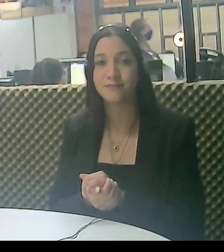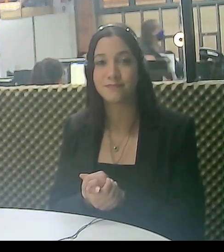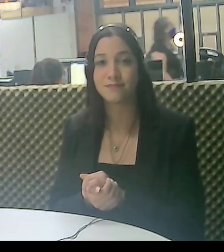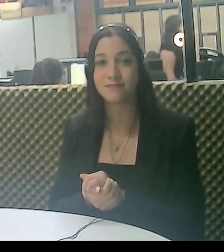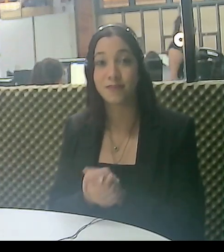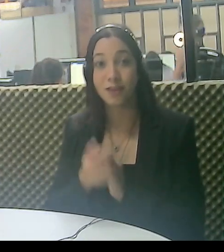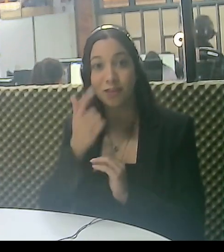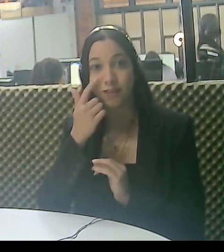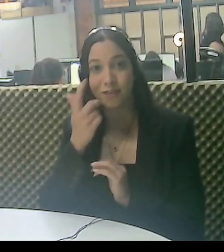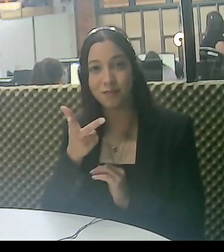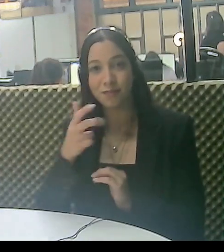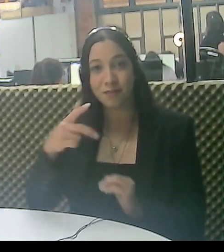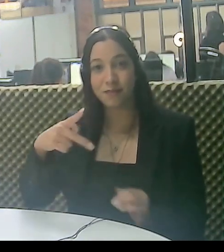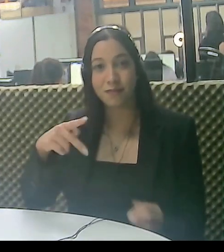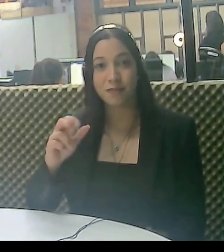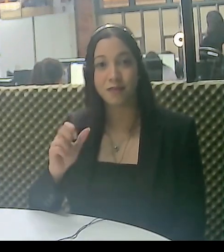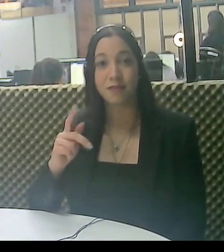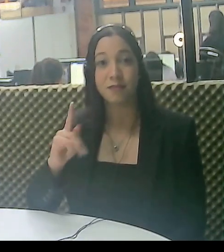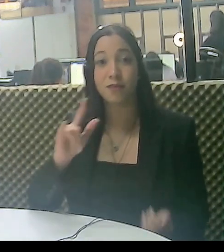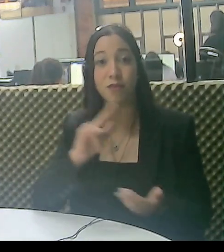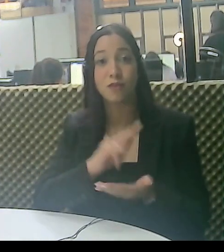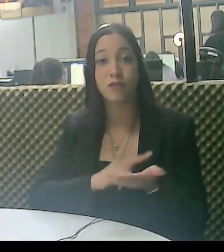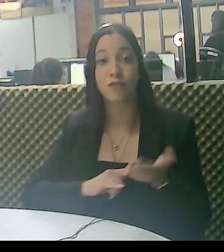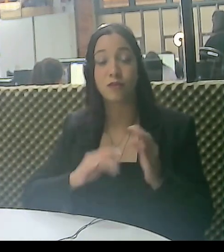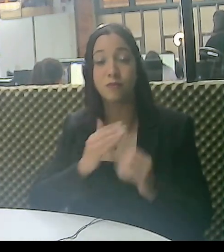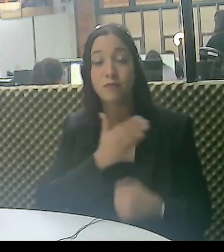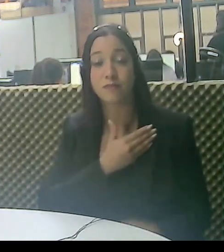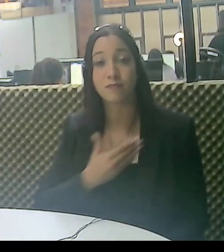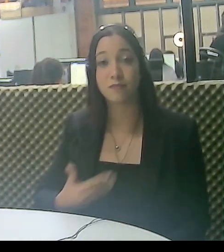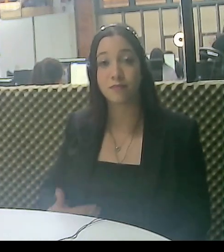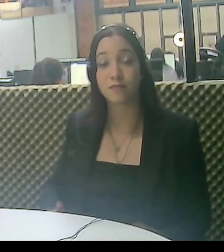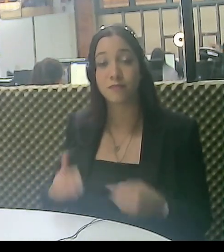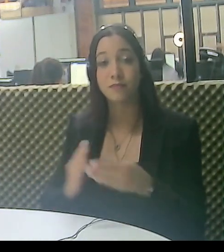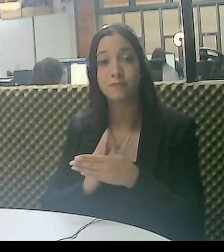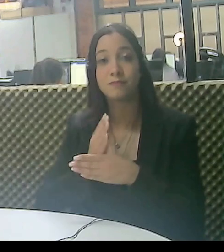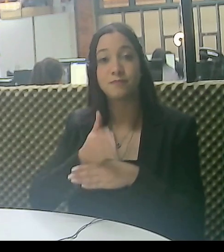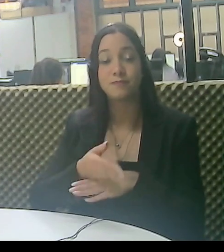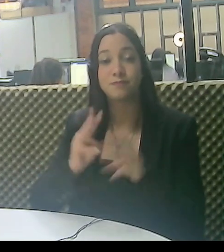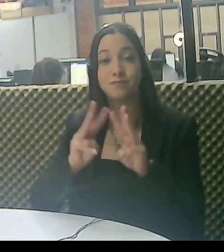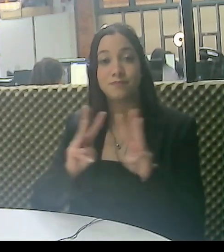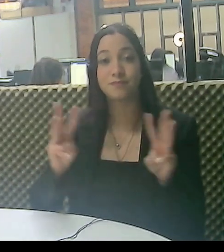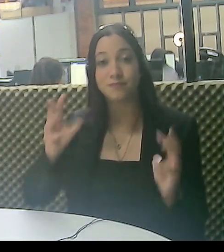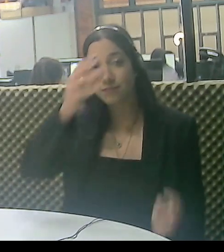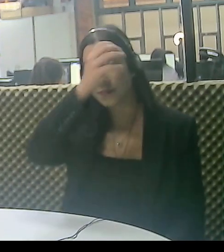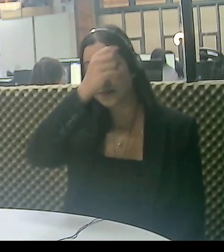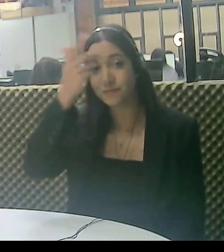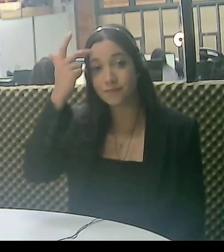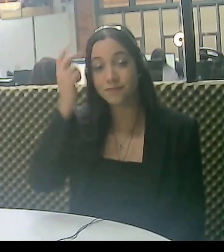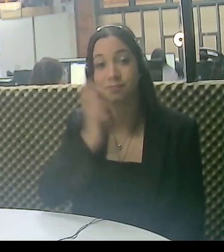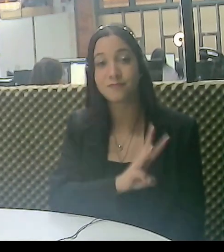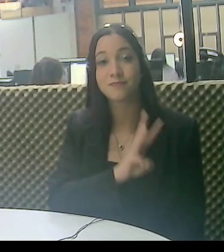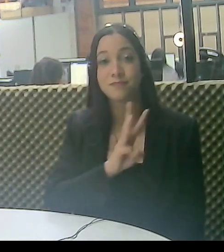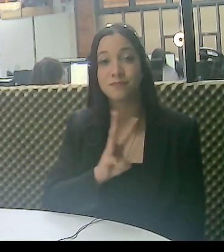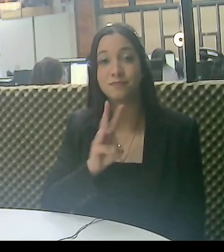E olha só, o PEP é um documento público, portanto, você pode acessar pelo portal da Prefeitura no